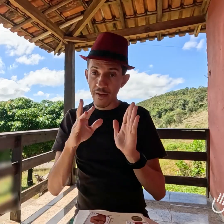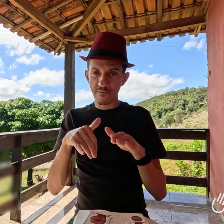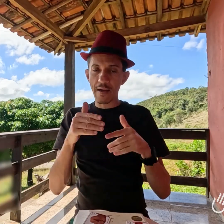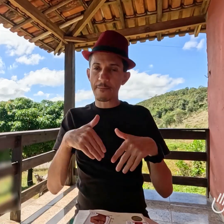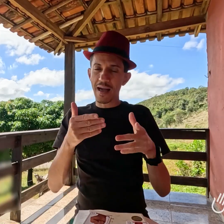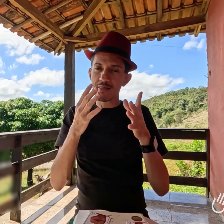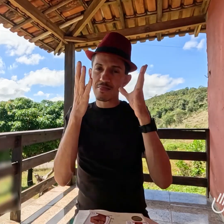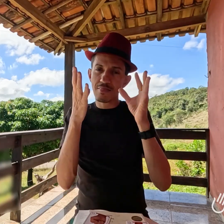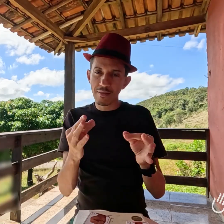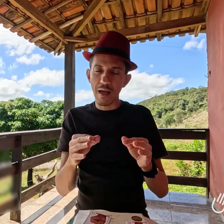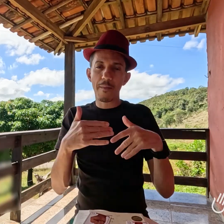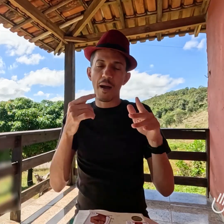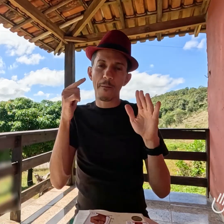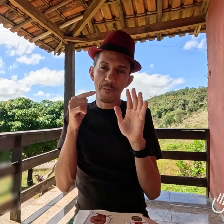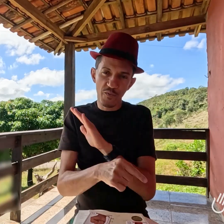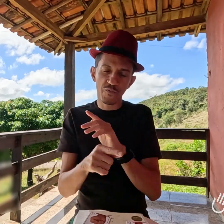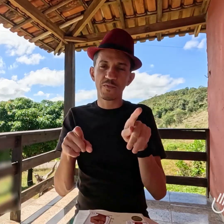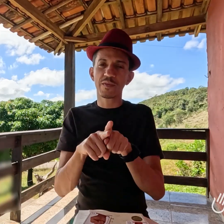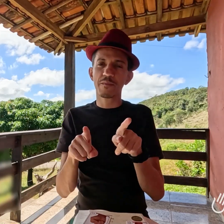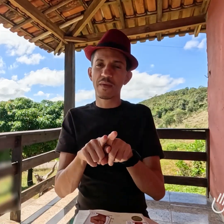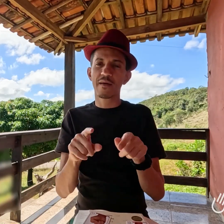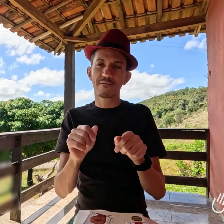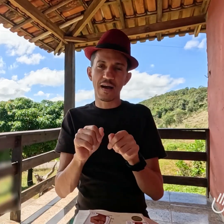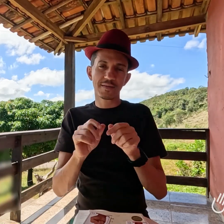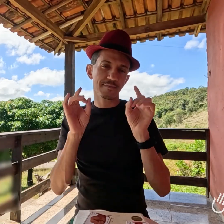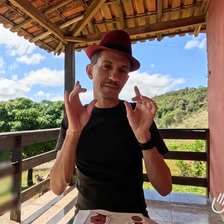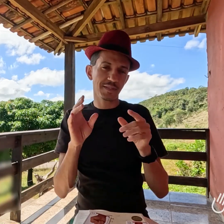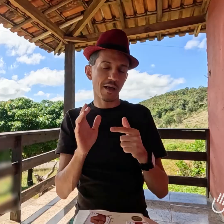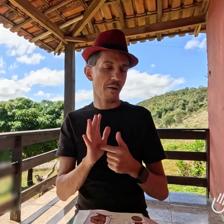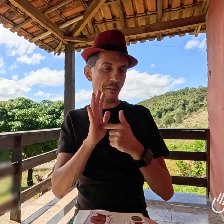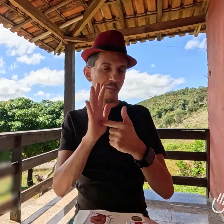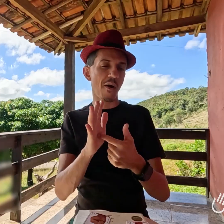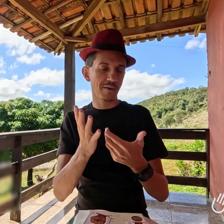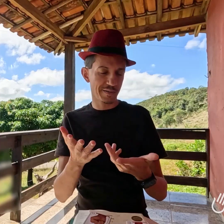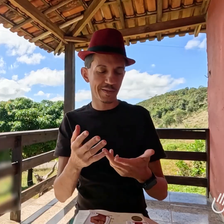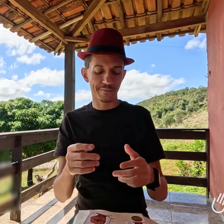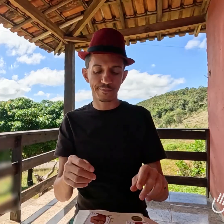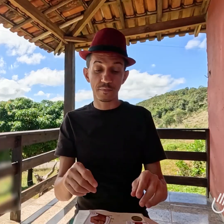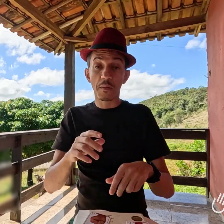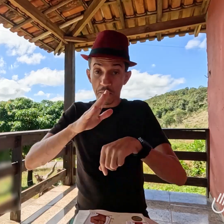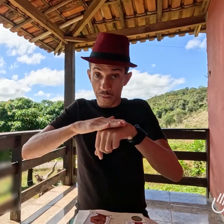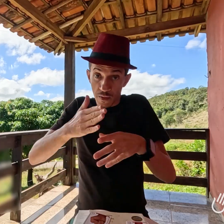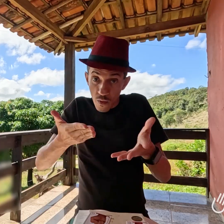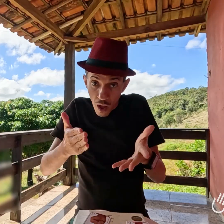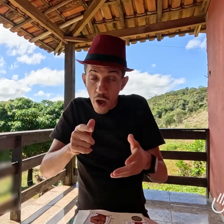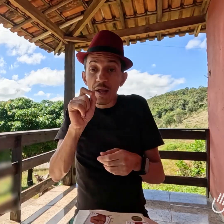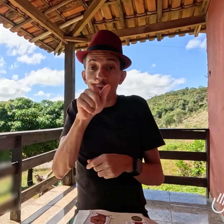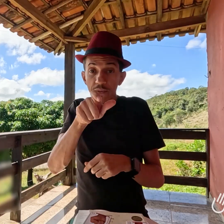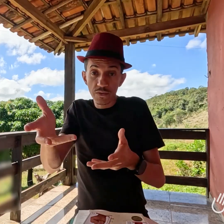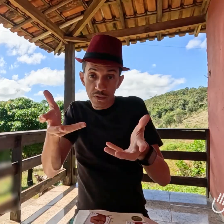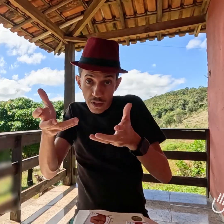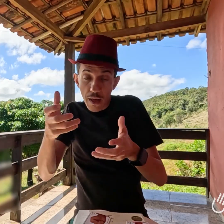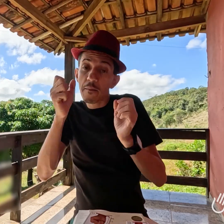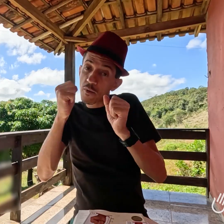de frases e assim por diante. No livro Terceira Edição, Escrita de Sinais e Mistérios, ele